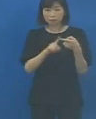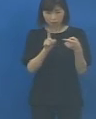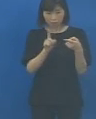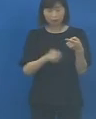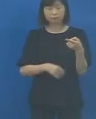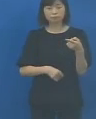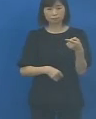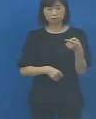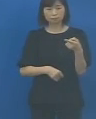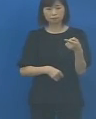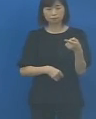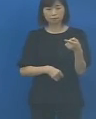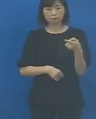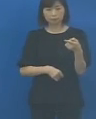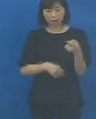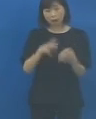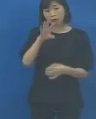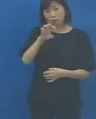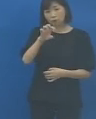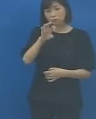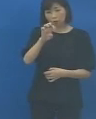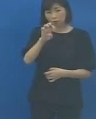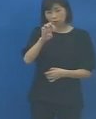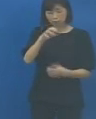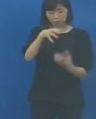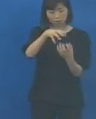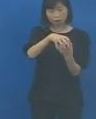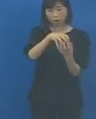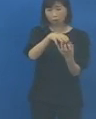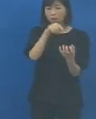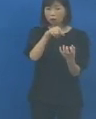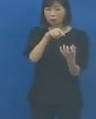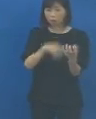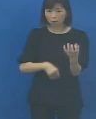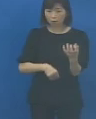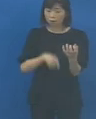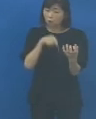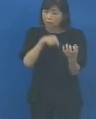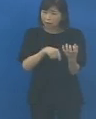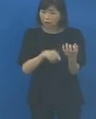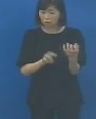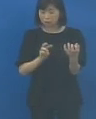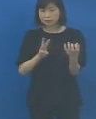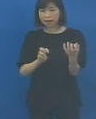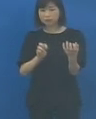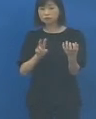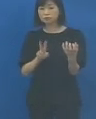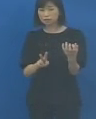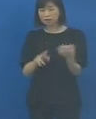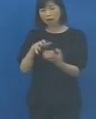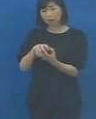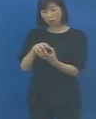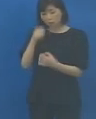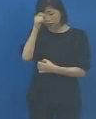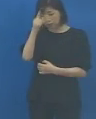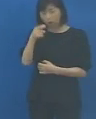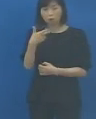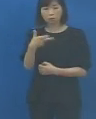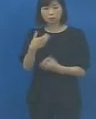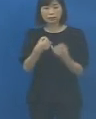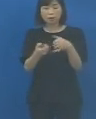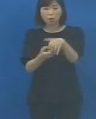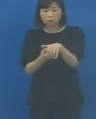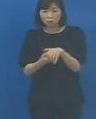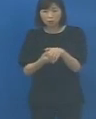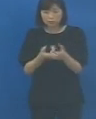ね、希望この40箱ありますけれども、そのうちの32箱は希望の市町村に配分をする